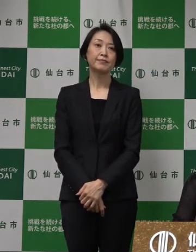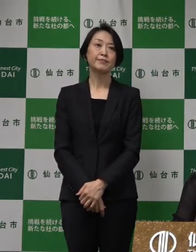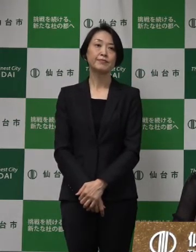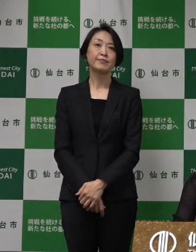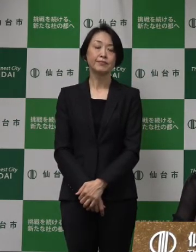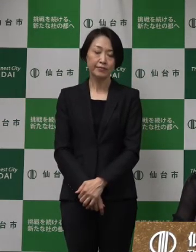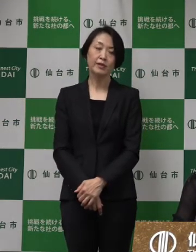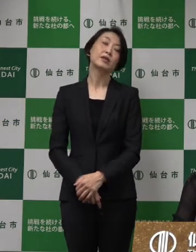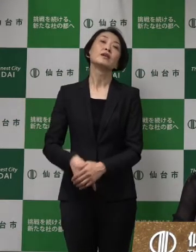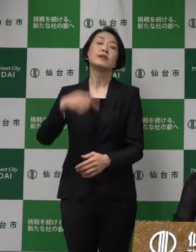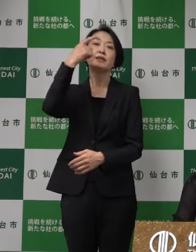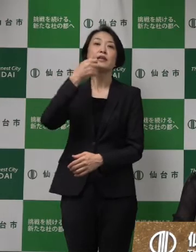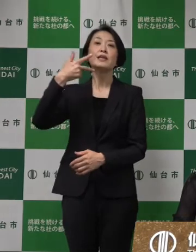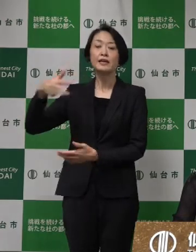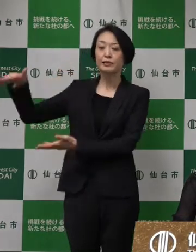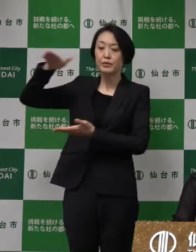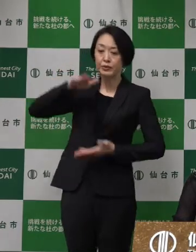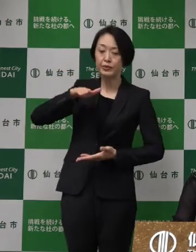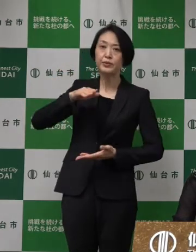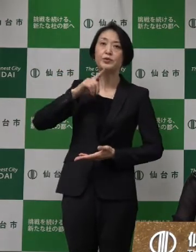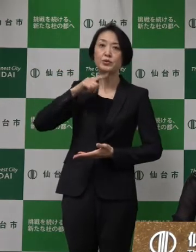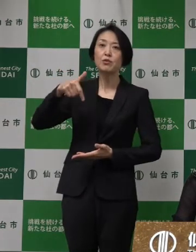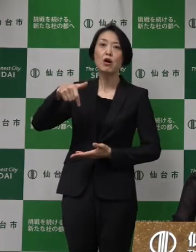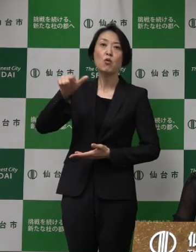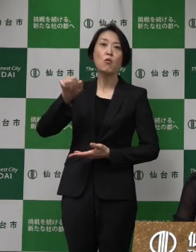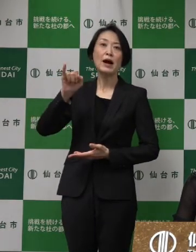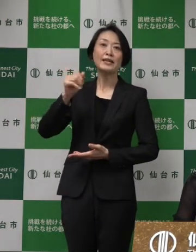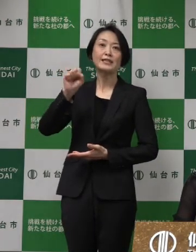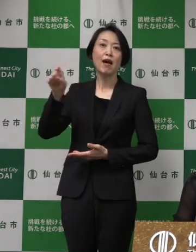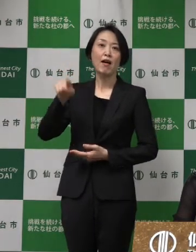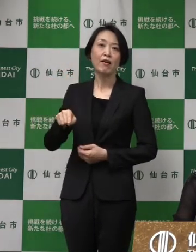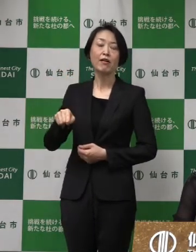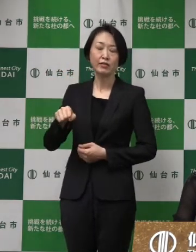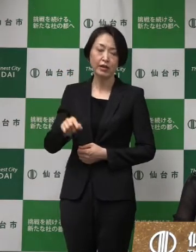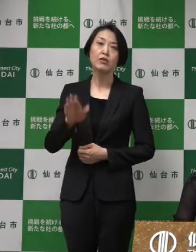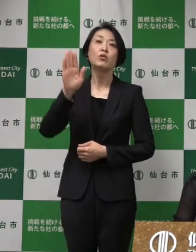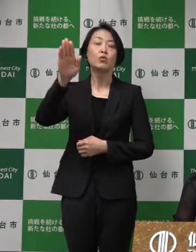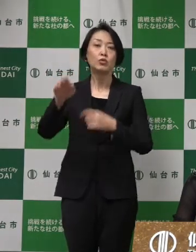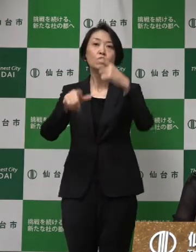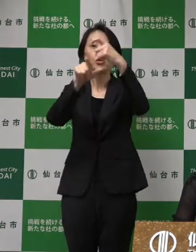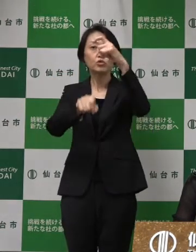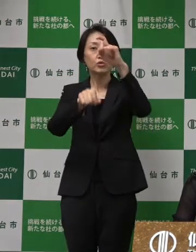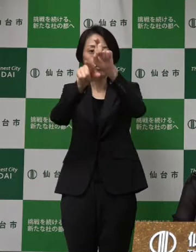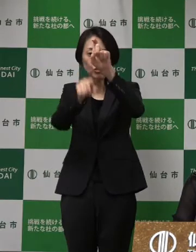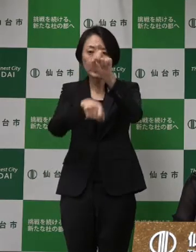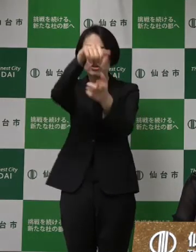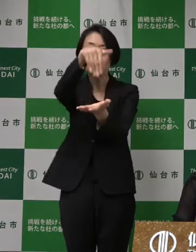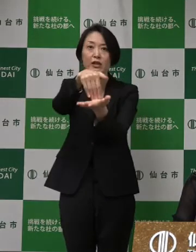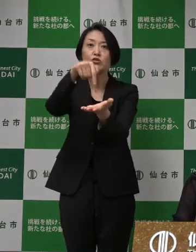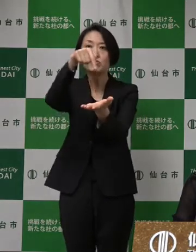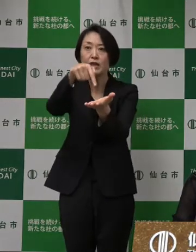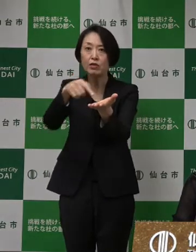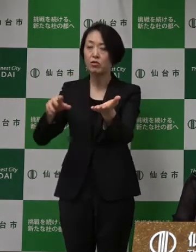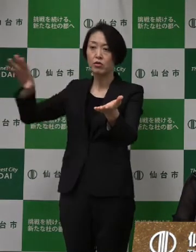私ども手元に来るのはファイザー製のみなんですけども、それは10月の上旬までの供給量を示されているところです。それ以